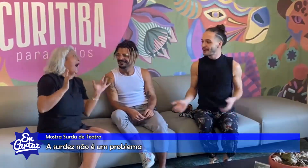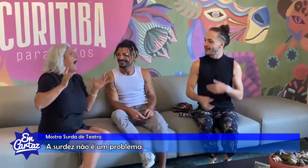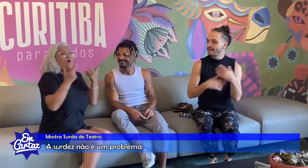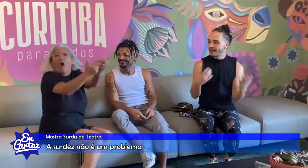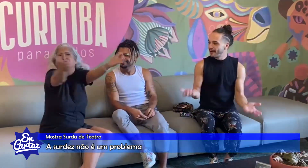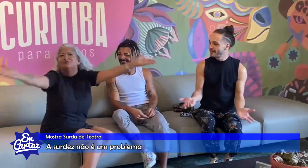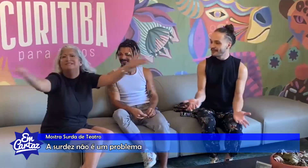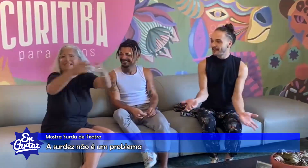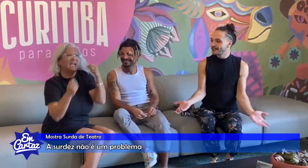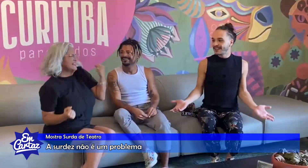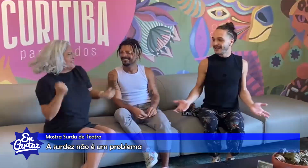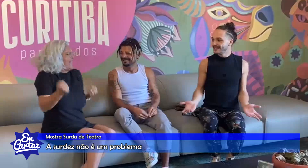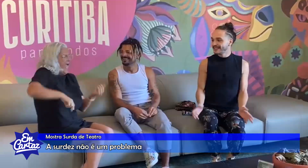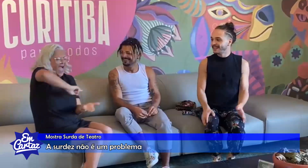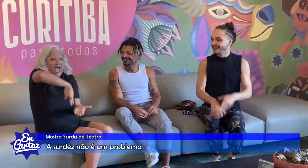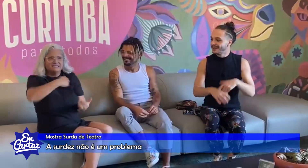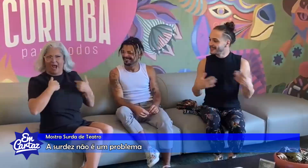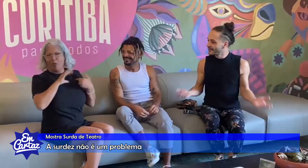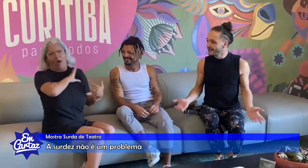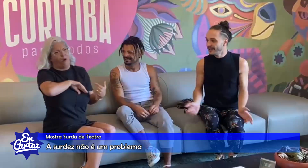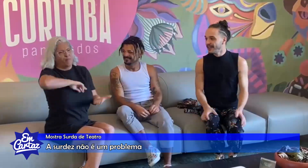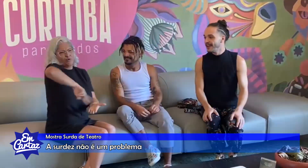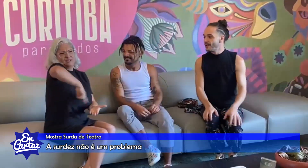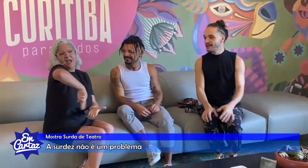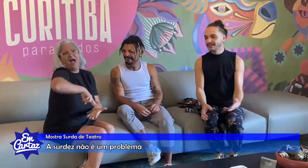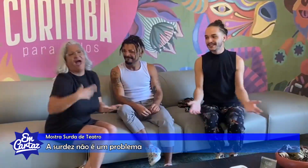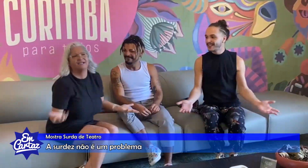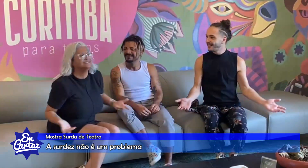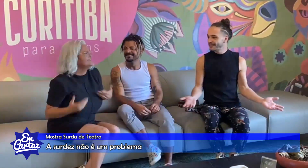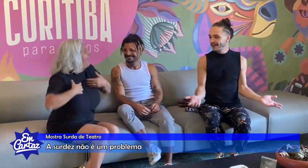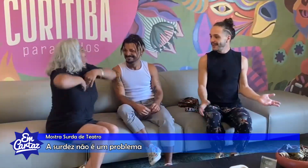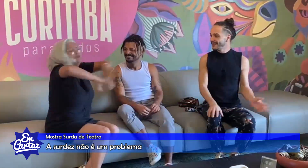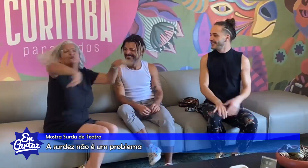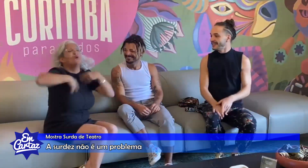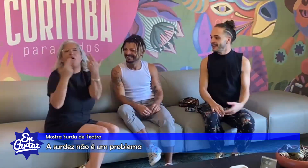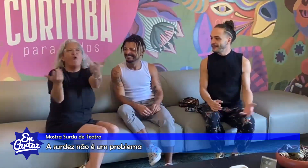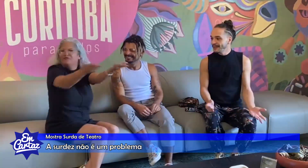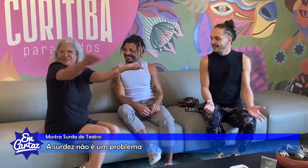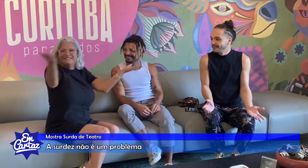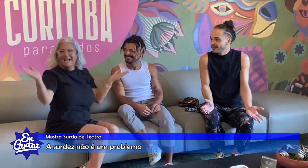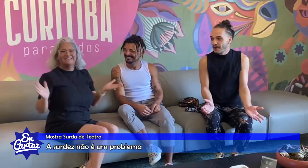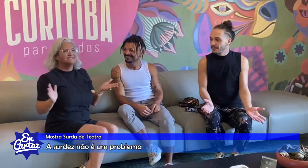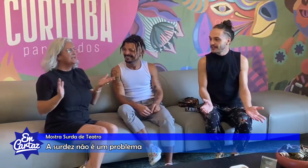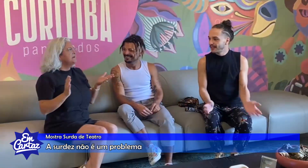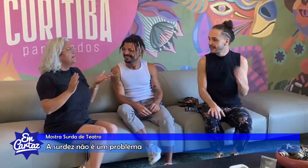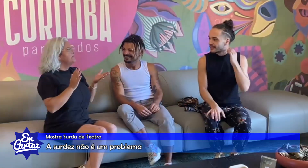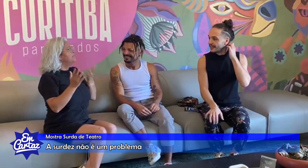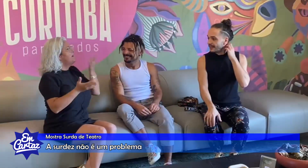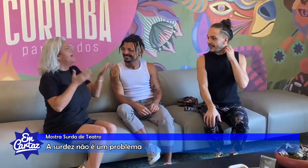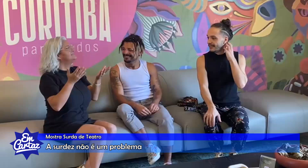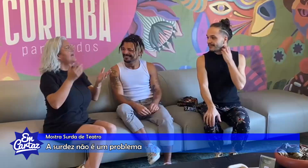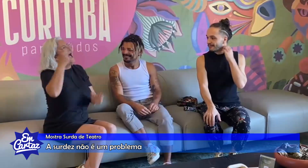eu namoro, igual vocês, né, danço, eu amo dançar também, enfim, igual vocês.